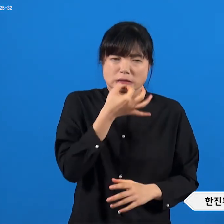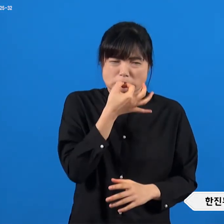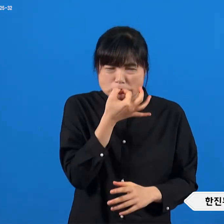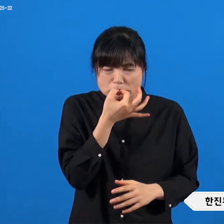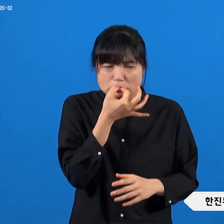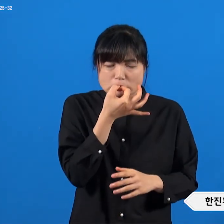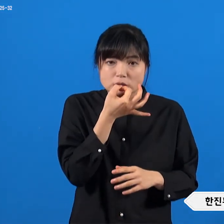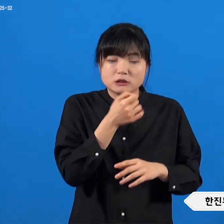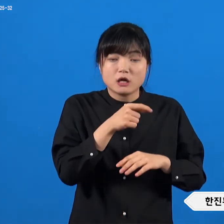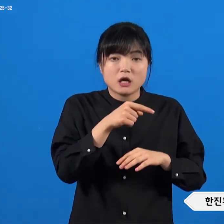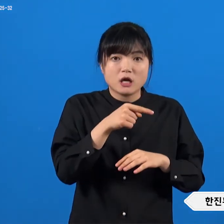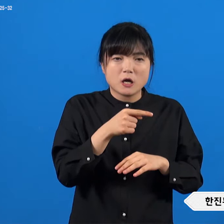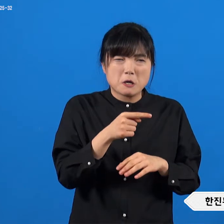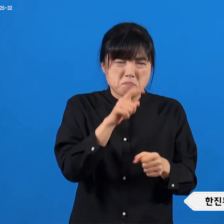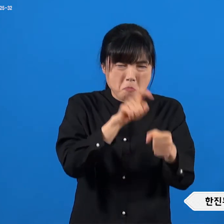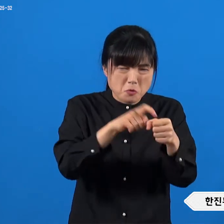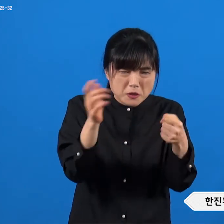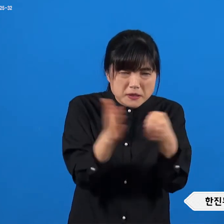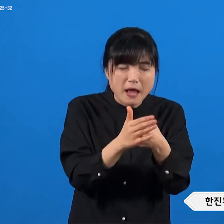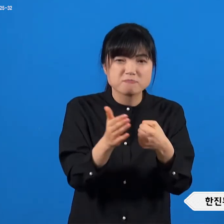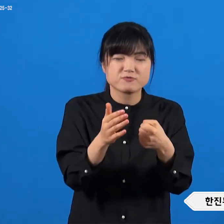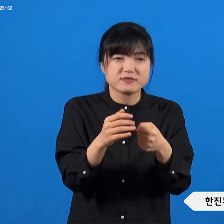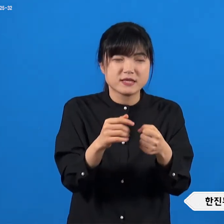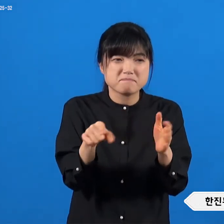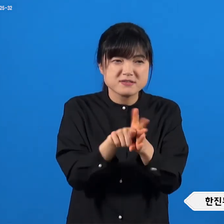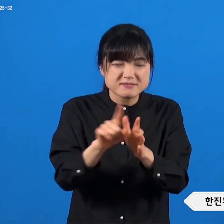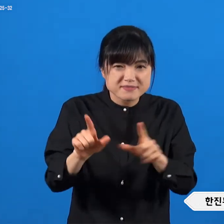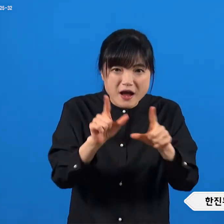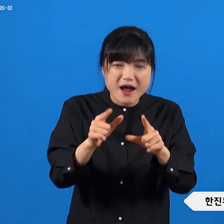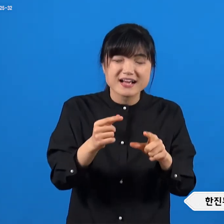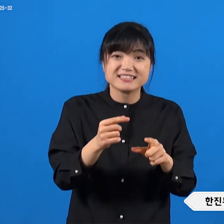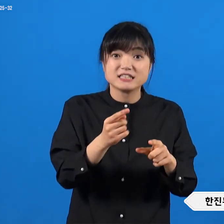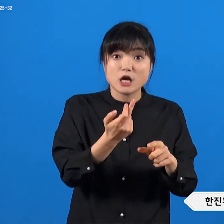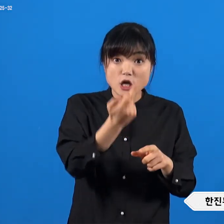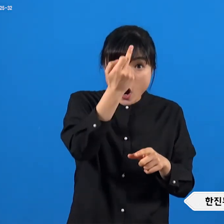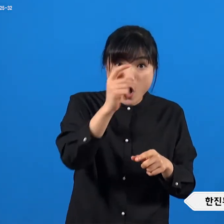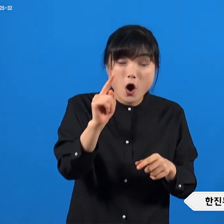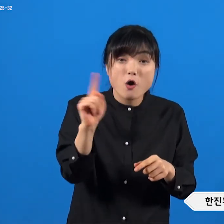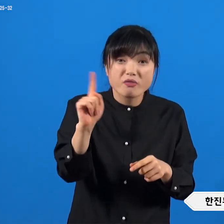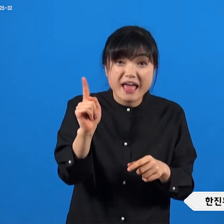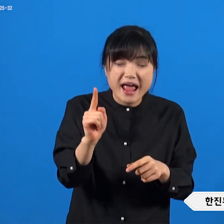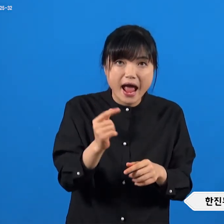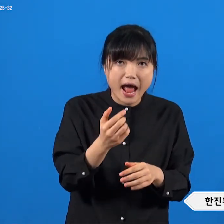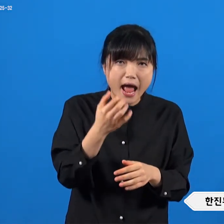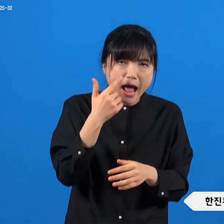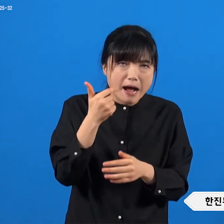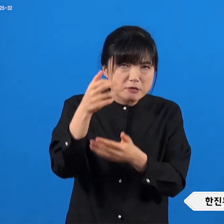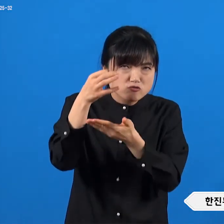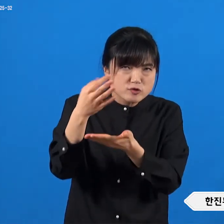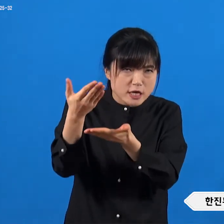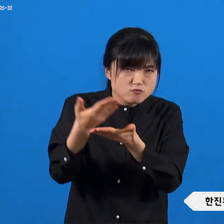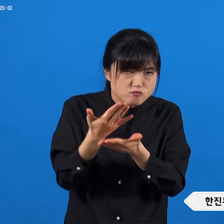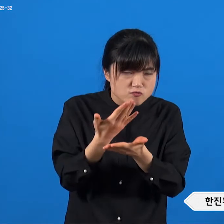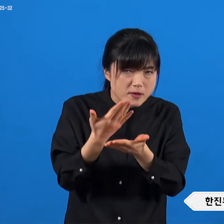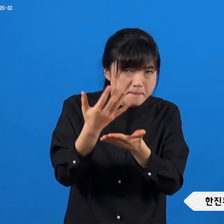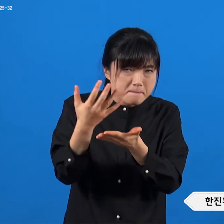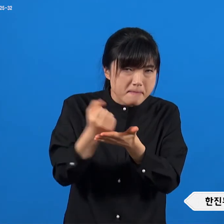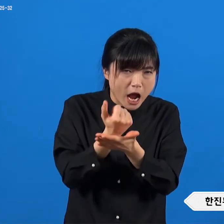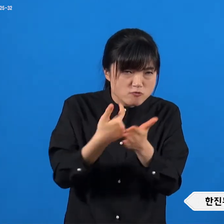이기적인 목적으로 신앙생활하는 분도 있습니다. 이 형이 아버지 유산 받으려고 일을